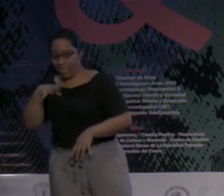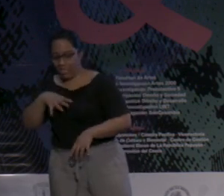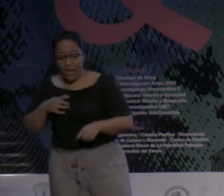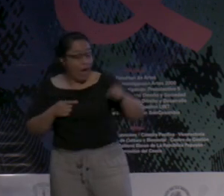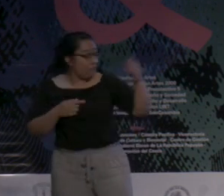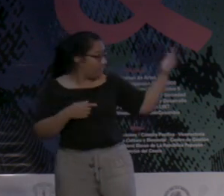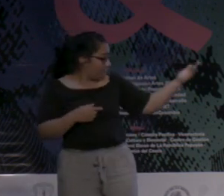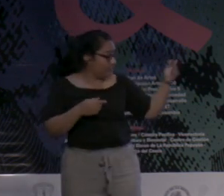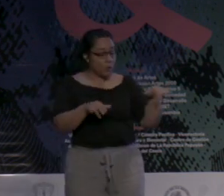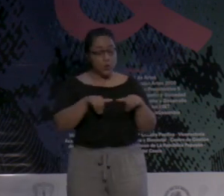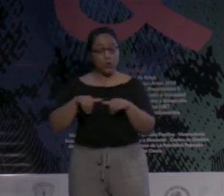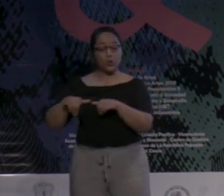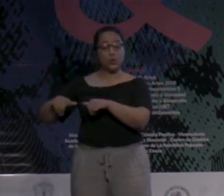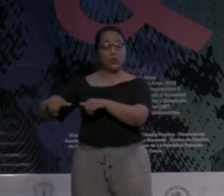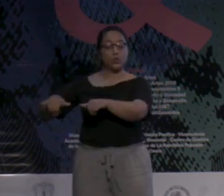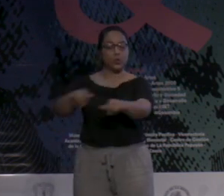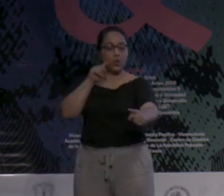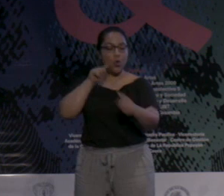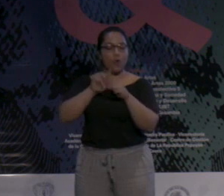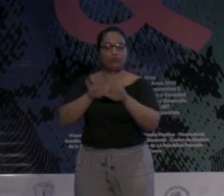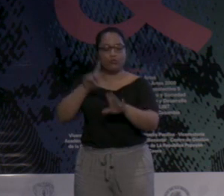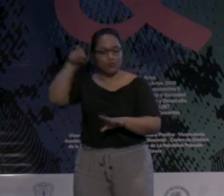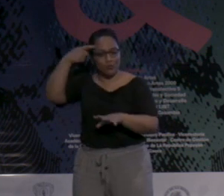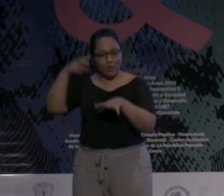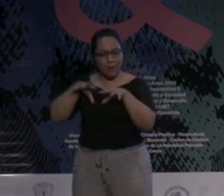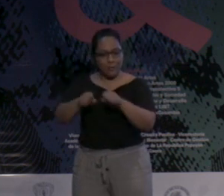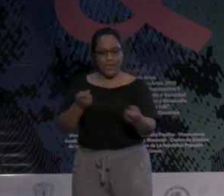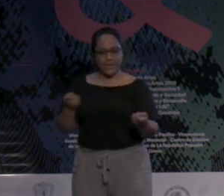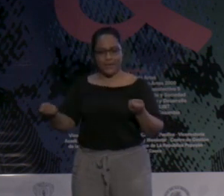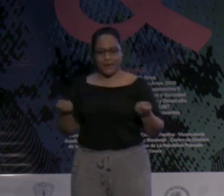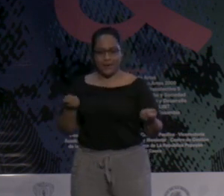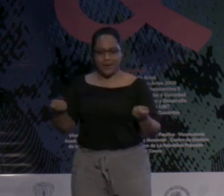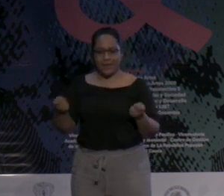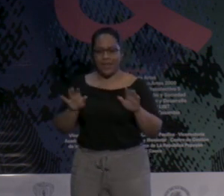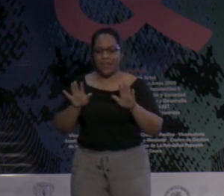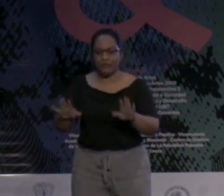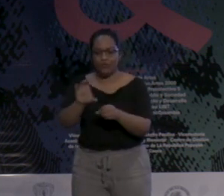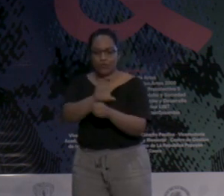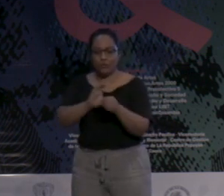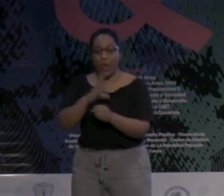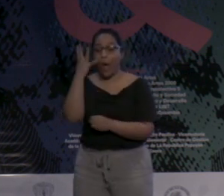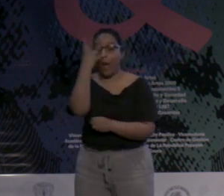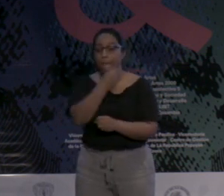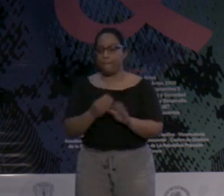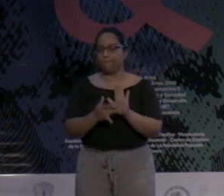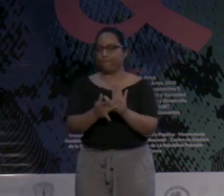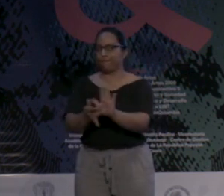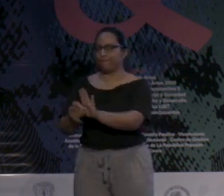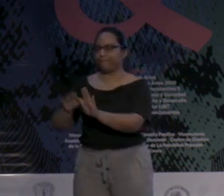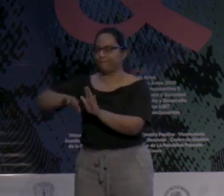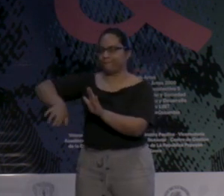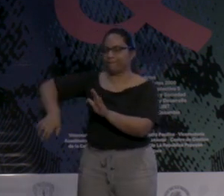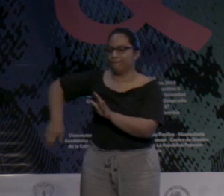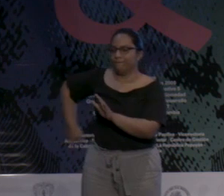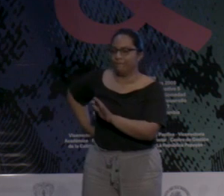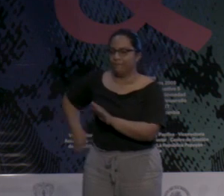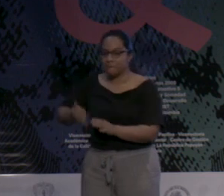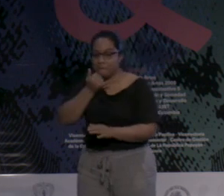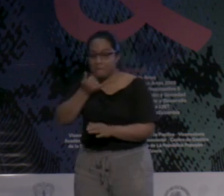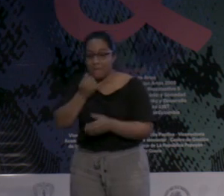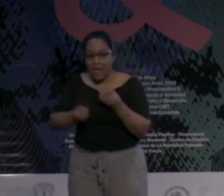la ciudad, homogéneos y completamente modernos, son expresiones de la ciudad embellecida. Así que estos barrios empiezan a